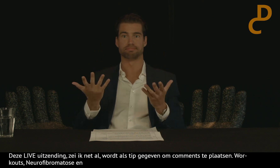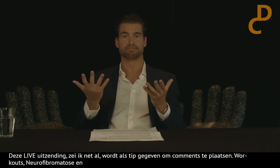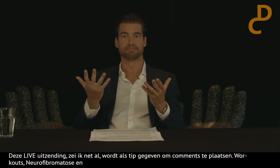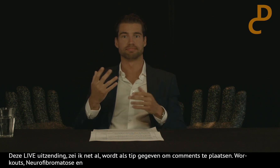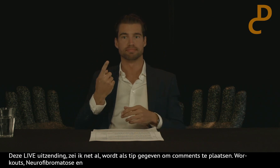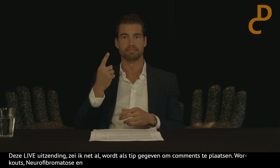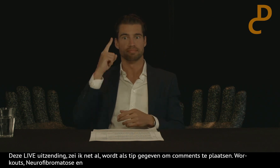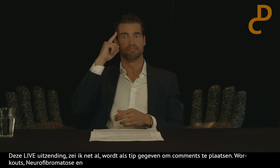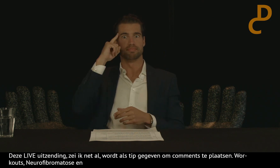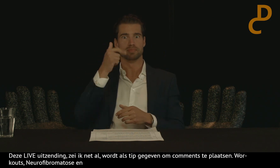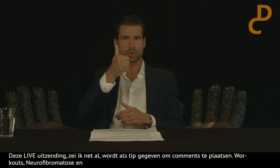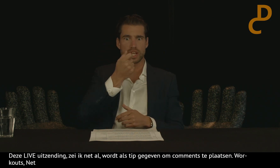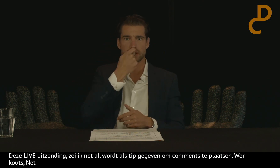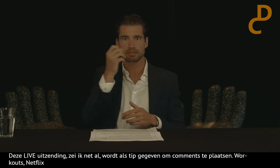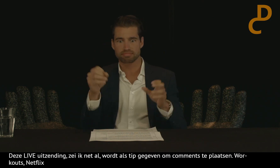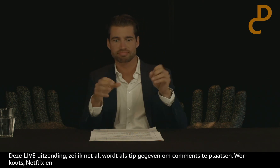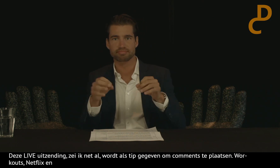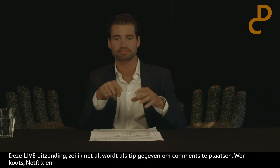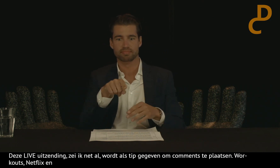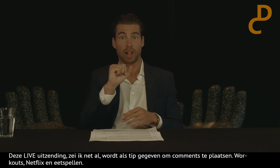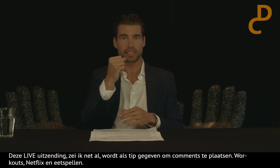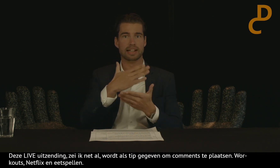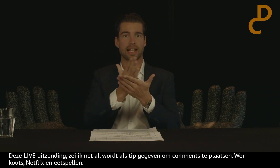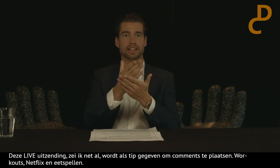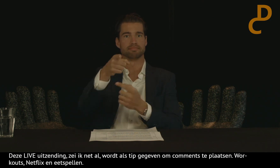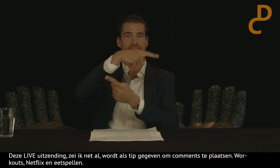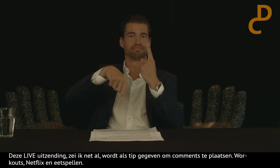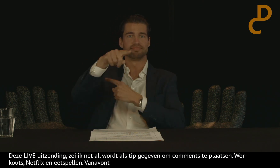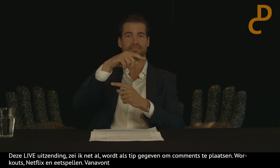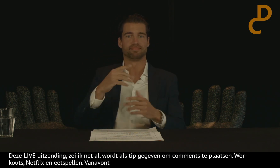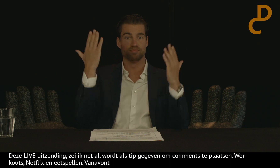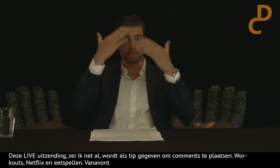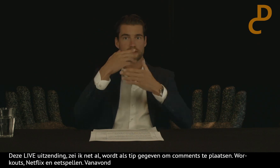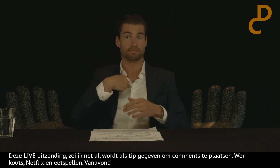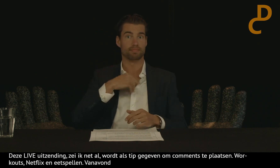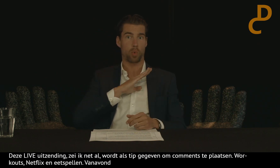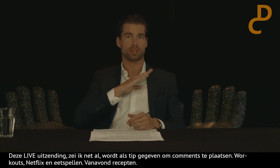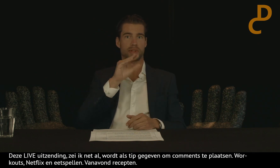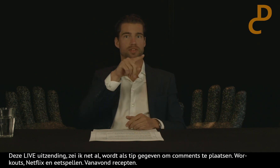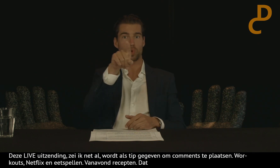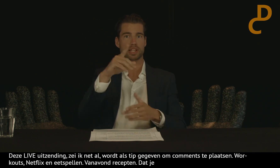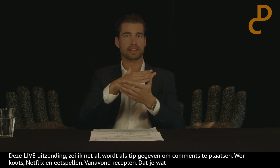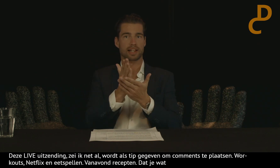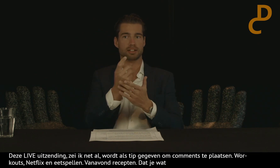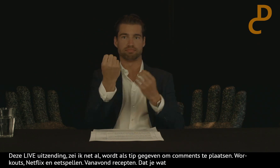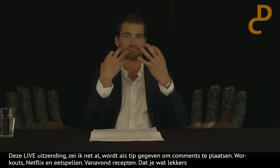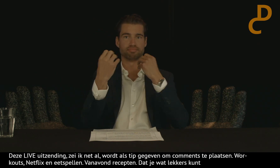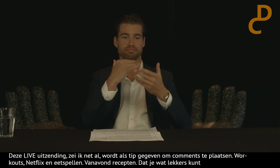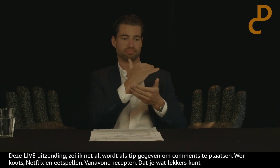Dat je thuis nu zit met de coronavirus en misschien iets lekkers kan bedenken of hebt bedacht, kan je dus ook delen met ons. En wij, als wij